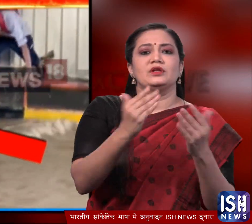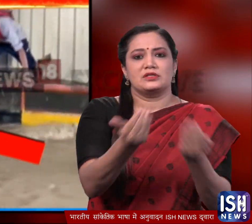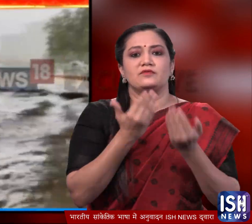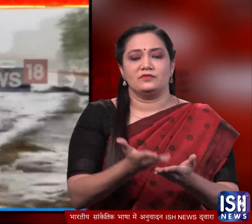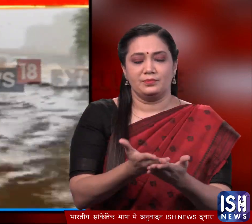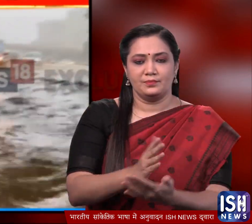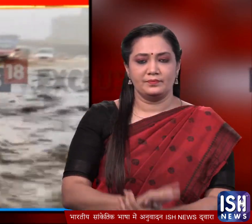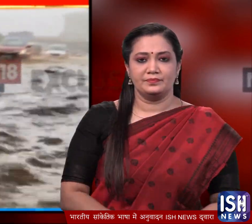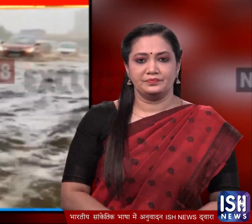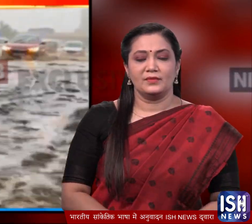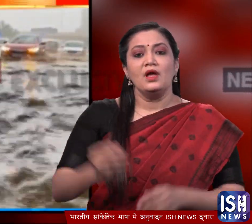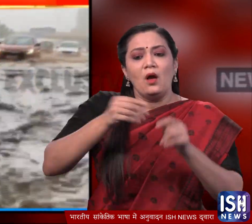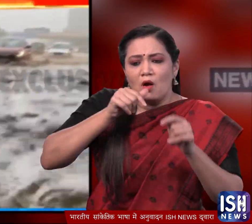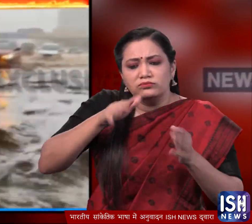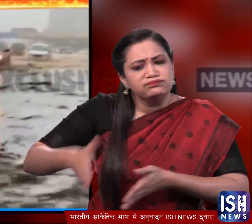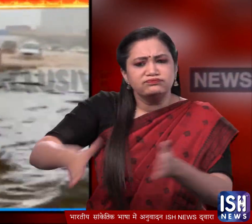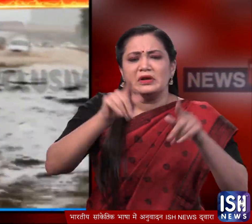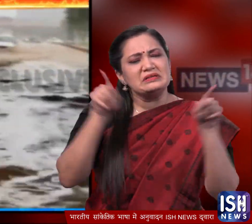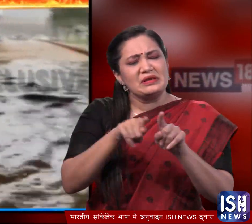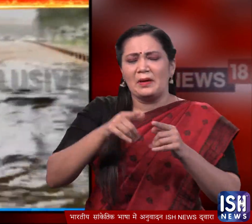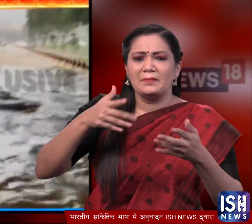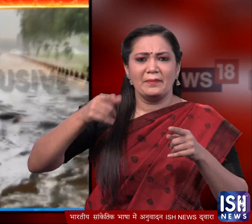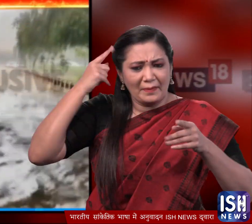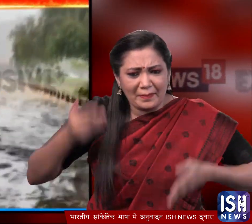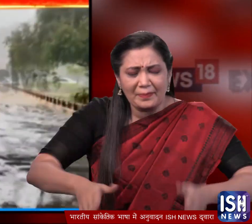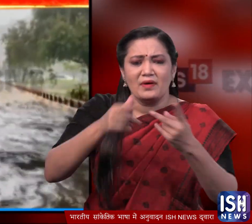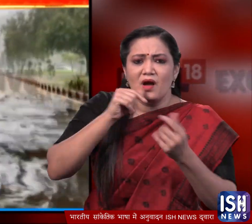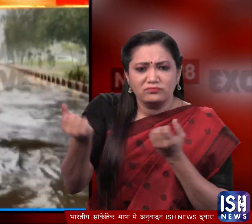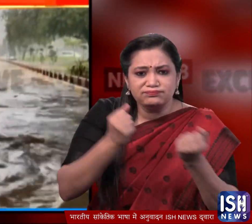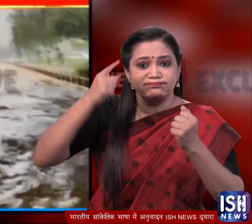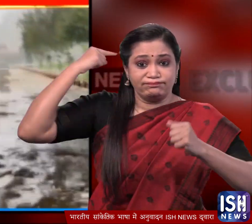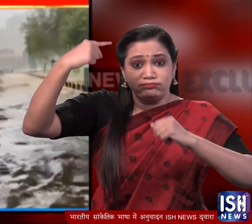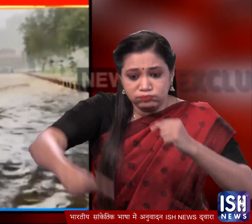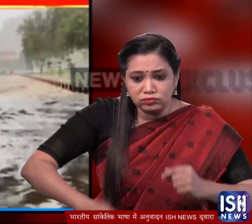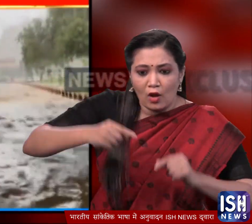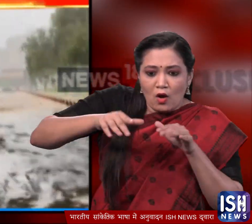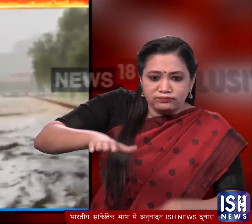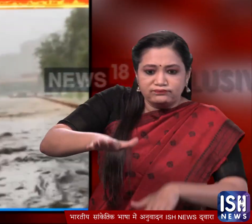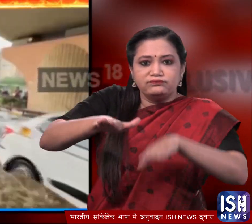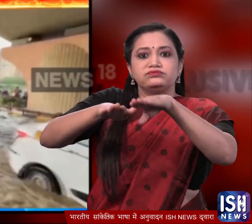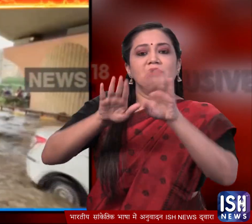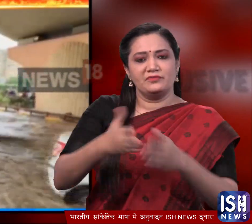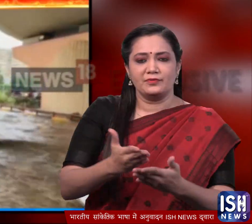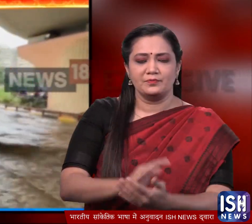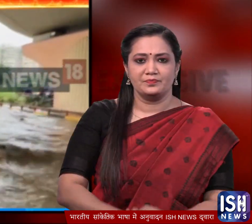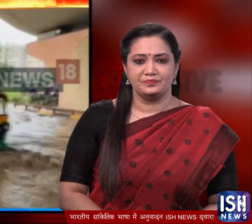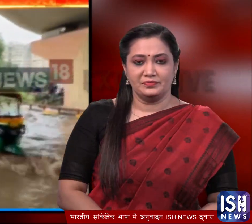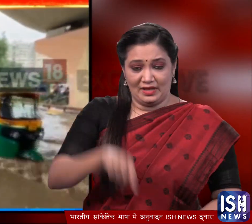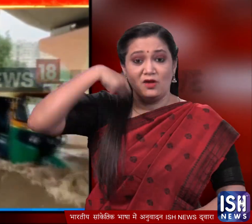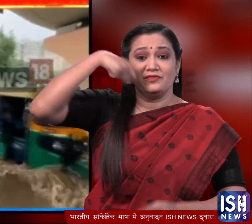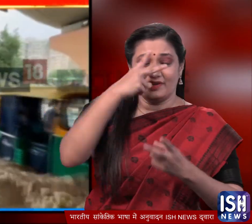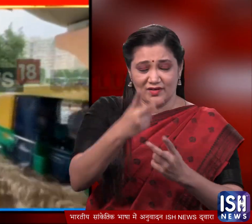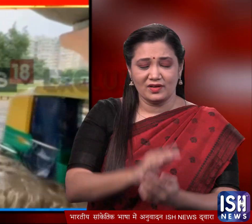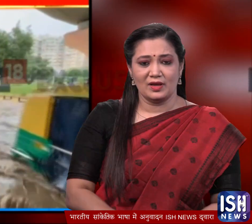बचाया जा सका। वहां की ज्यादातर सड़कों का यही हाल दिखा, जिनसे गुजरने वाली कारों के पहिए पानी में पूरे डूबे नजर आए। तस्वीरें मैं आपको दिखा